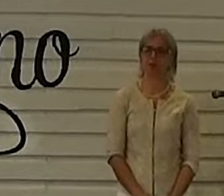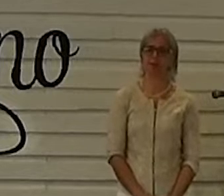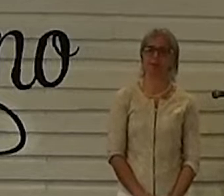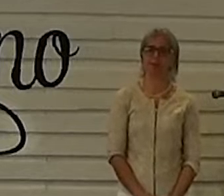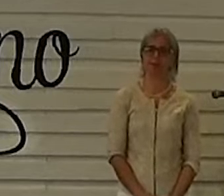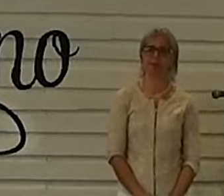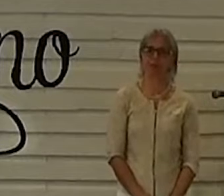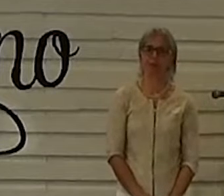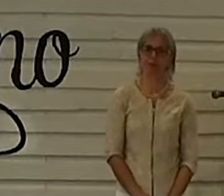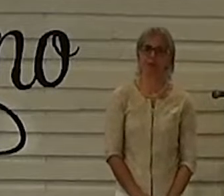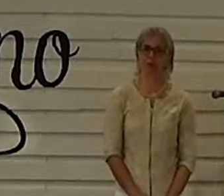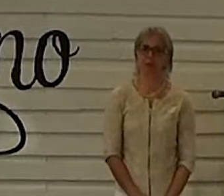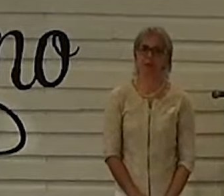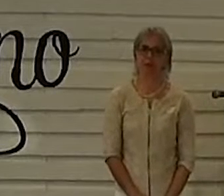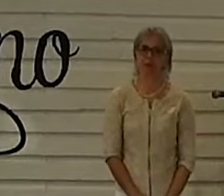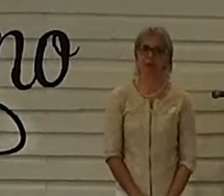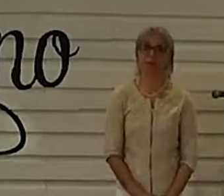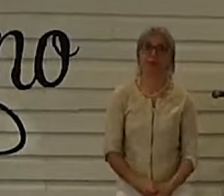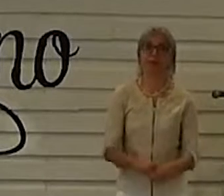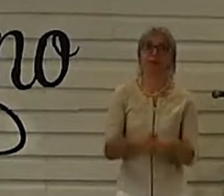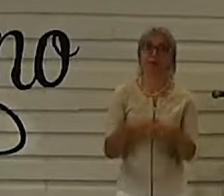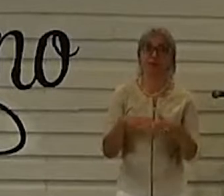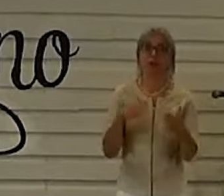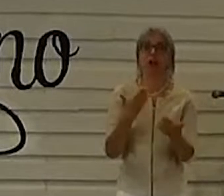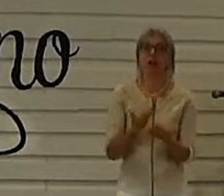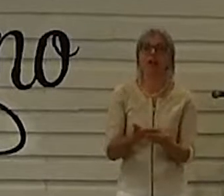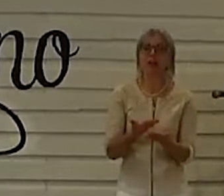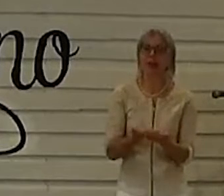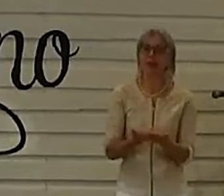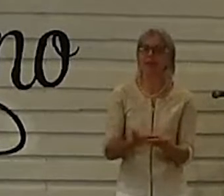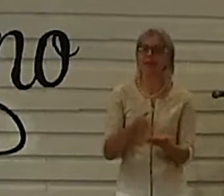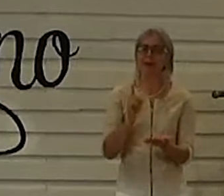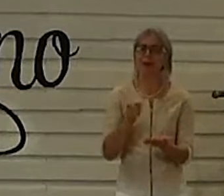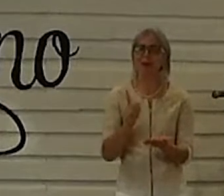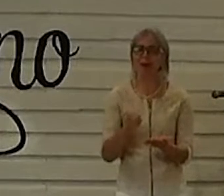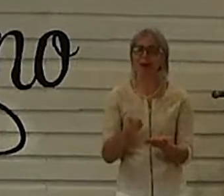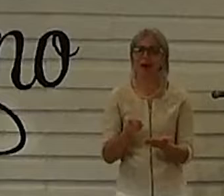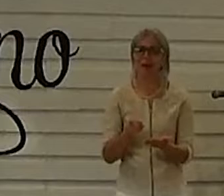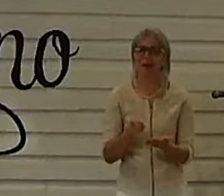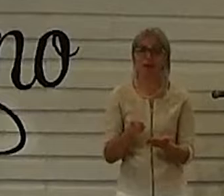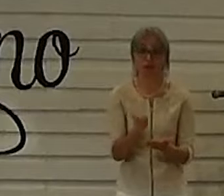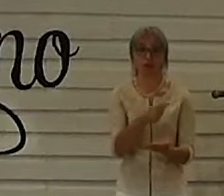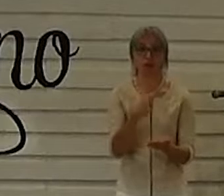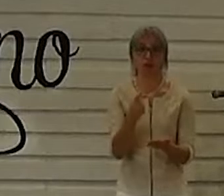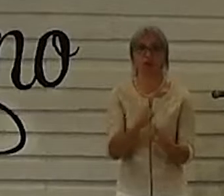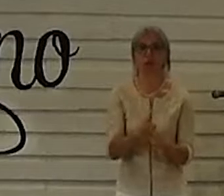Ora, la realtà è che noi dobbiamo fare una scelta.